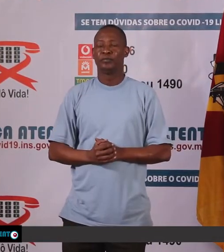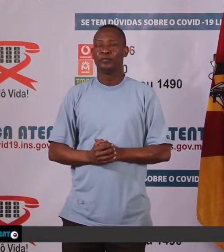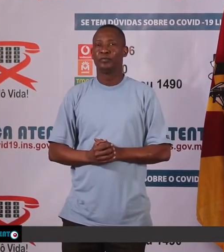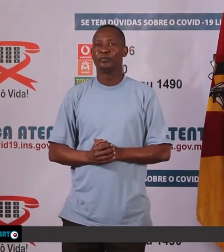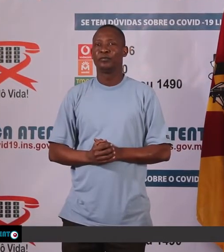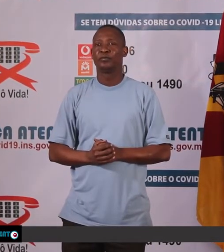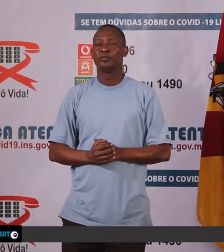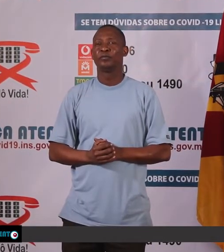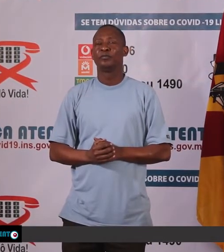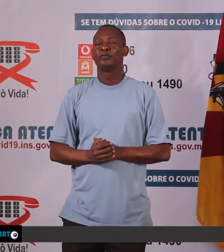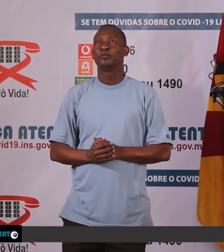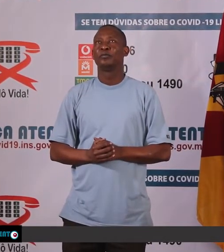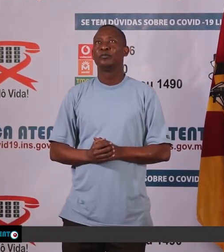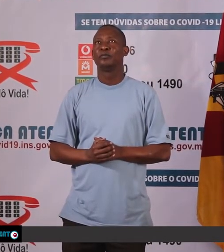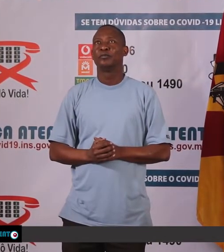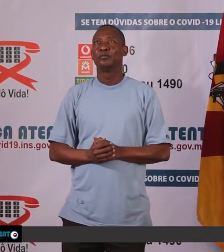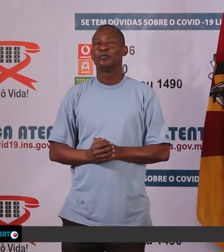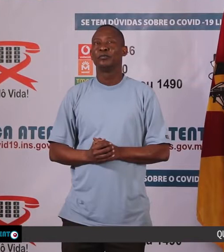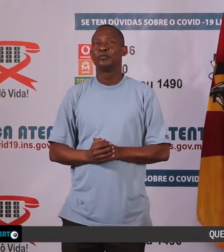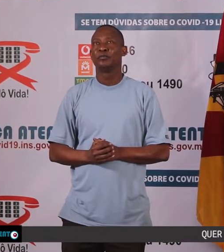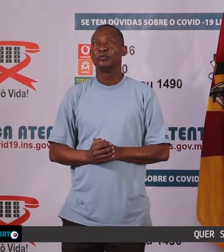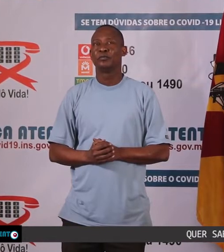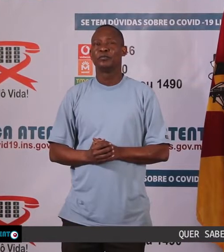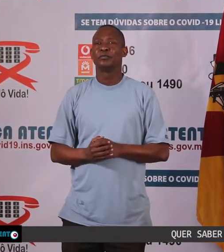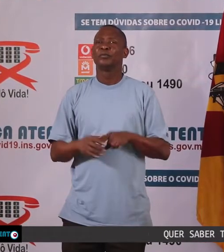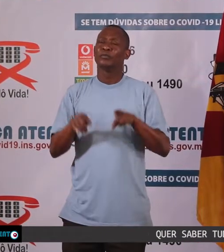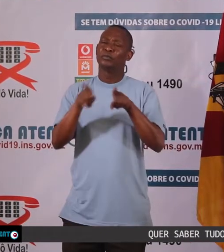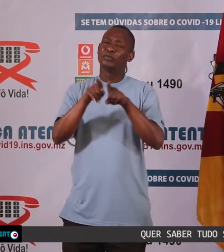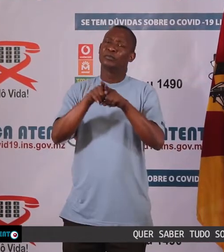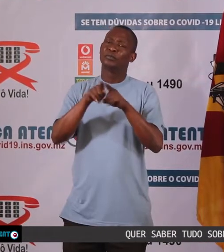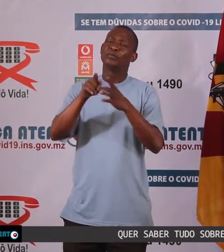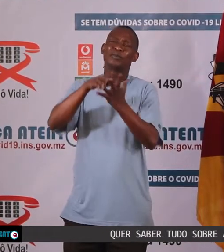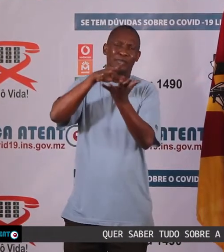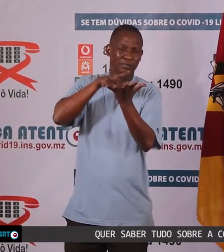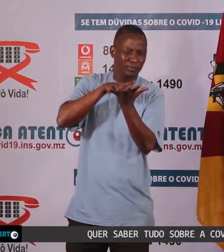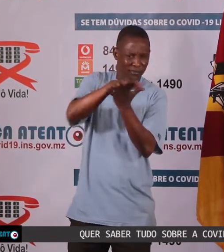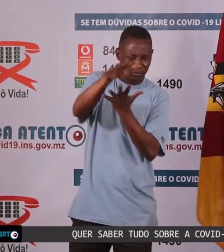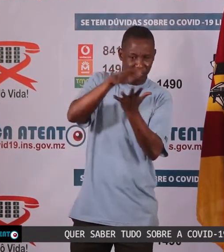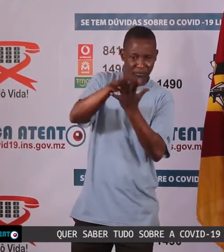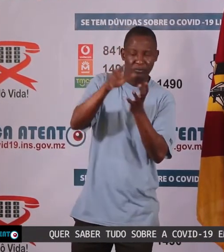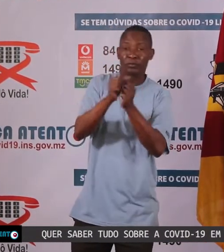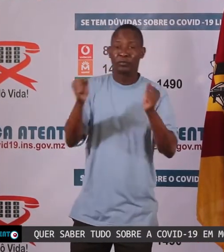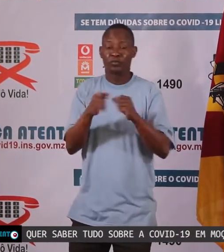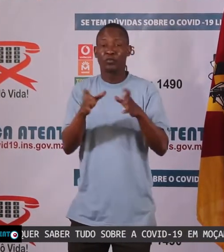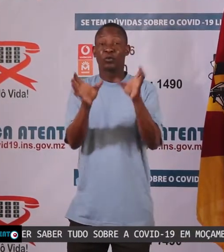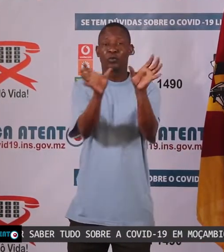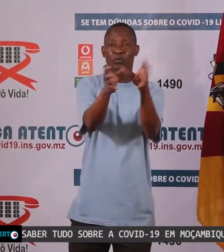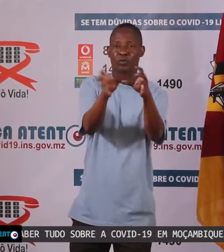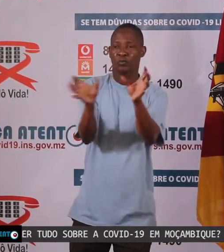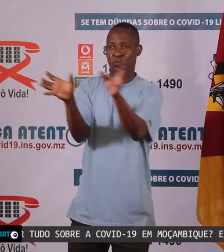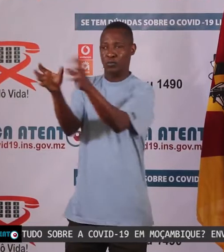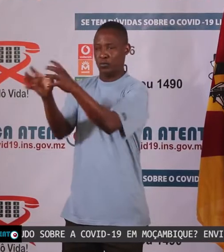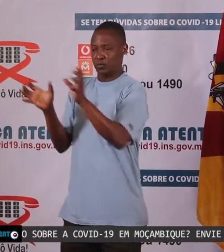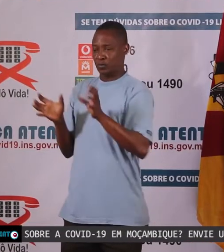Também gostaríamos de dar as características, mas de uma forma agregada, dizendo que 9